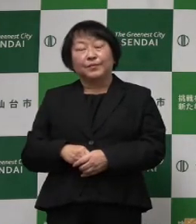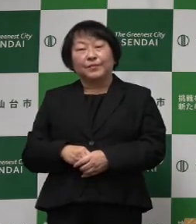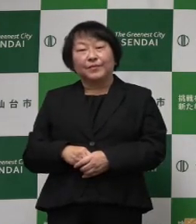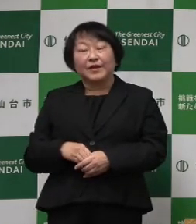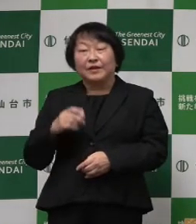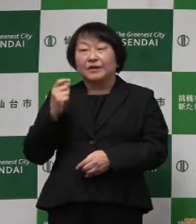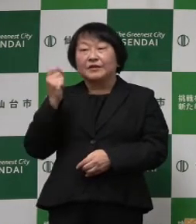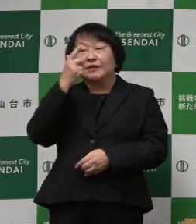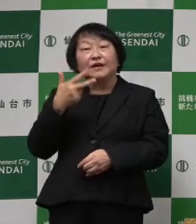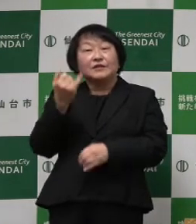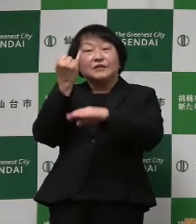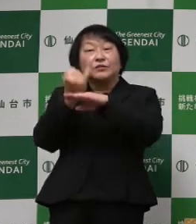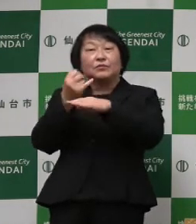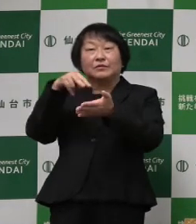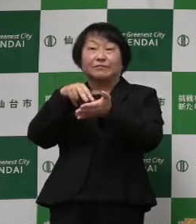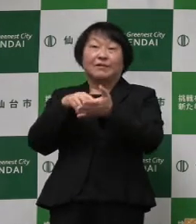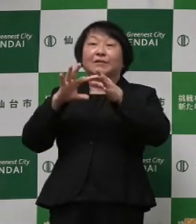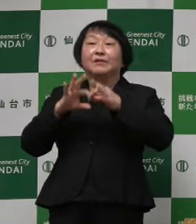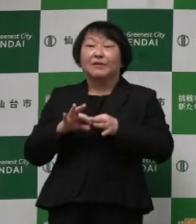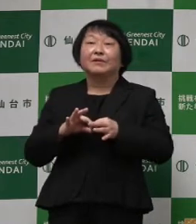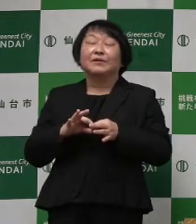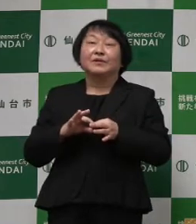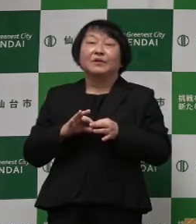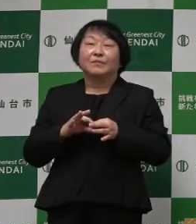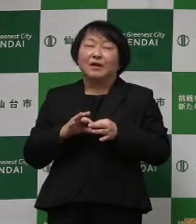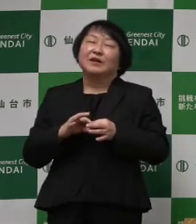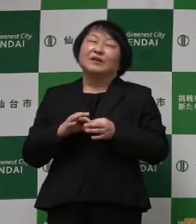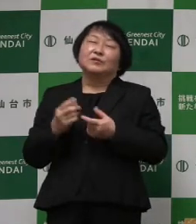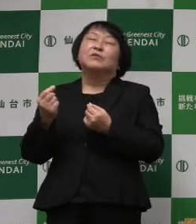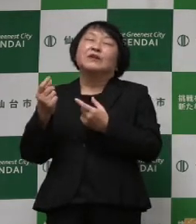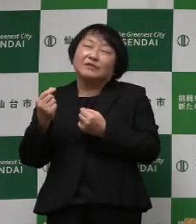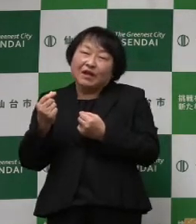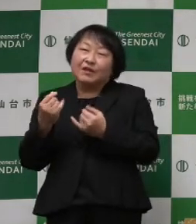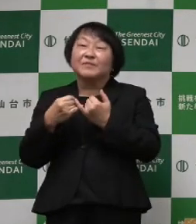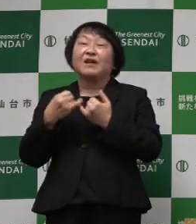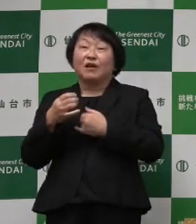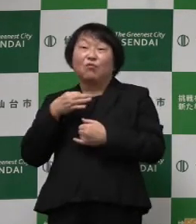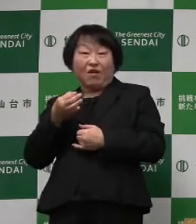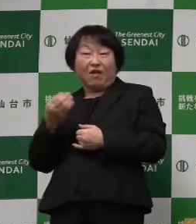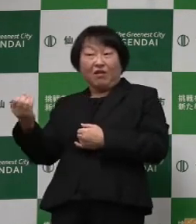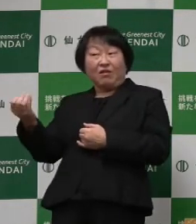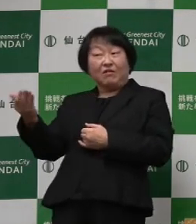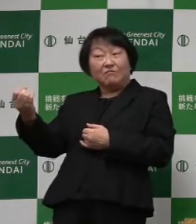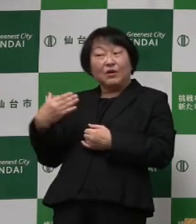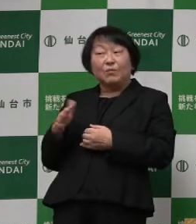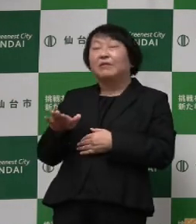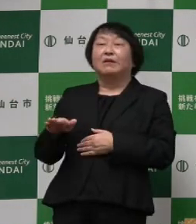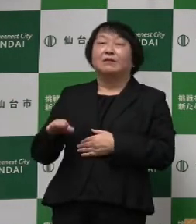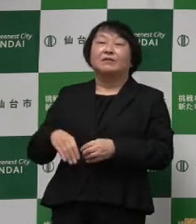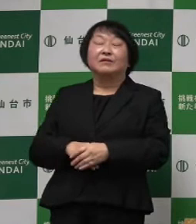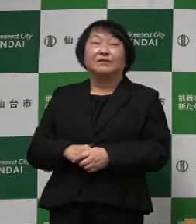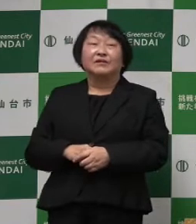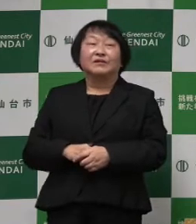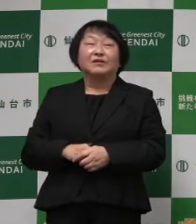仙台市長の立場ですから、そうよねというふうな声も相当数ございました。 そう